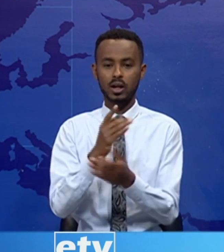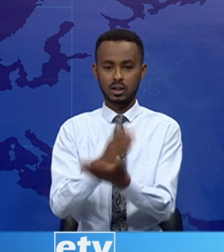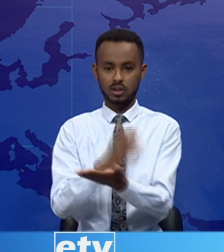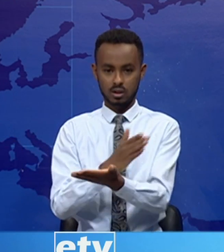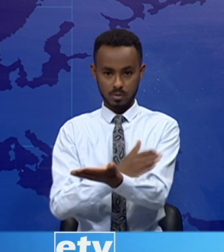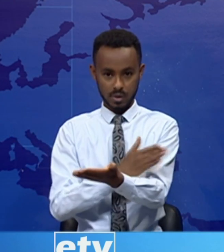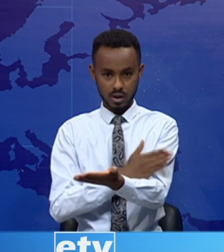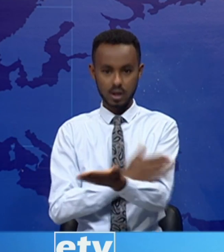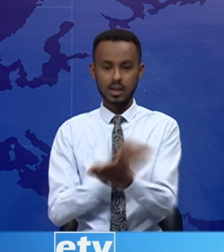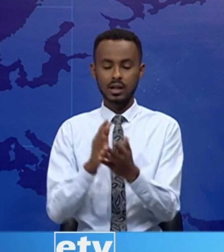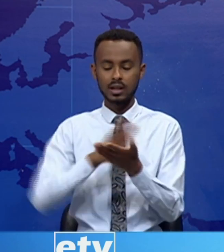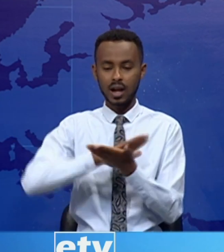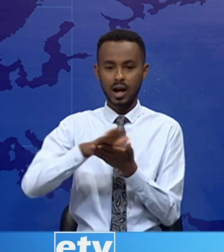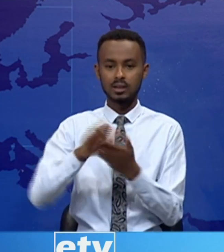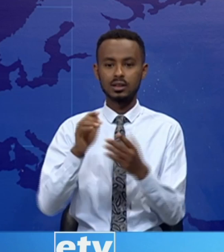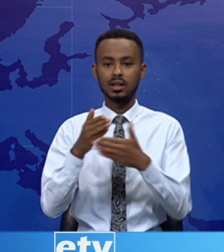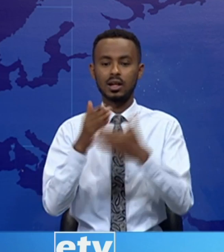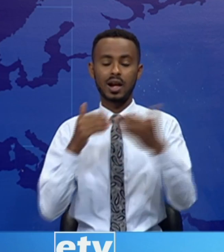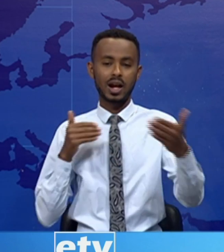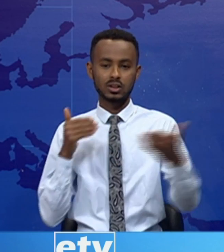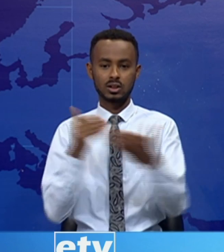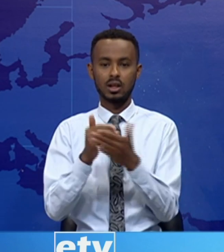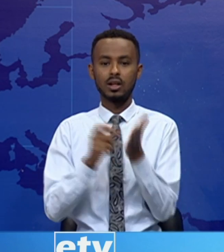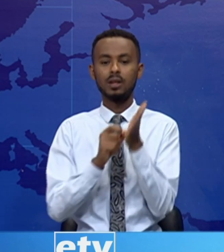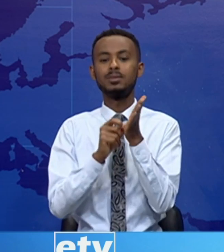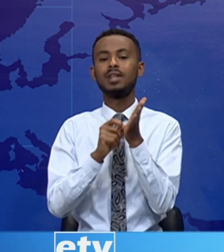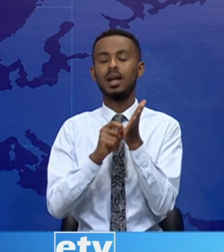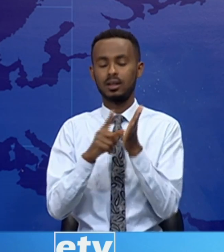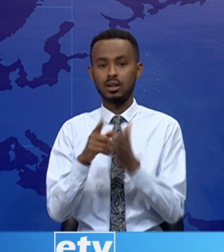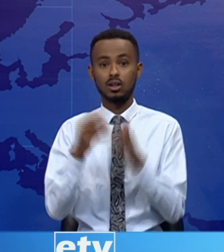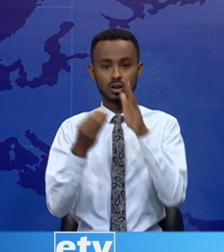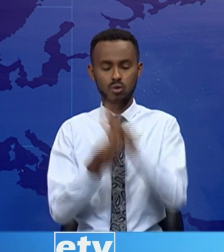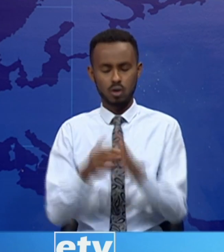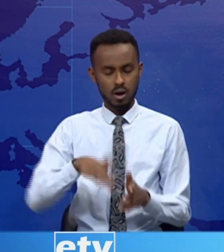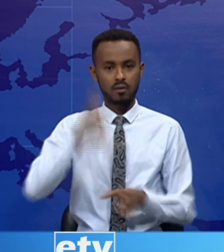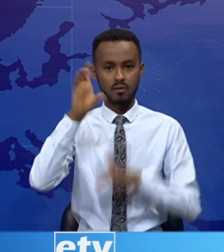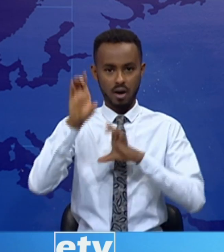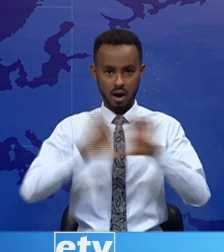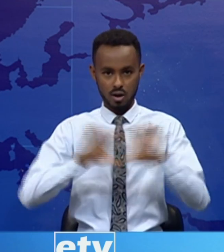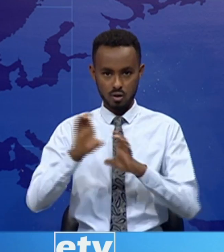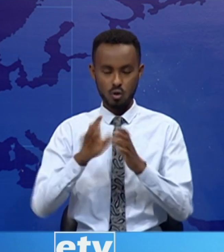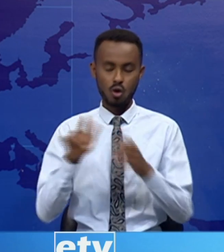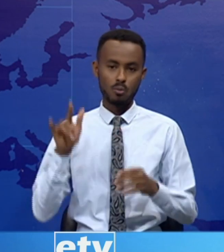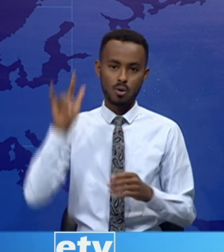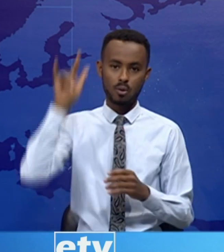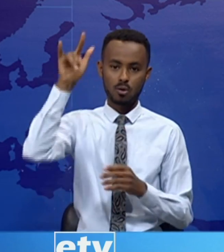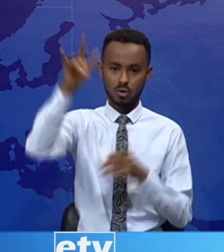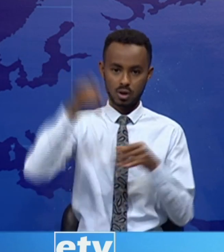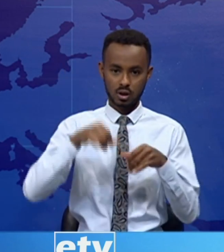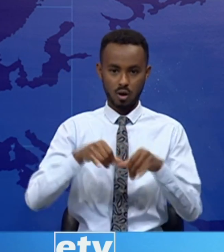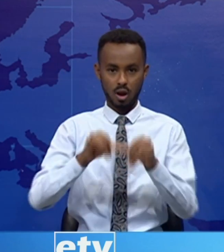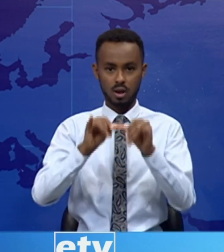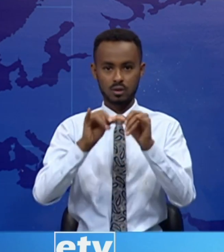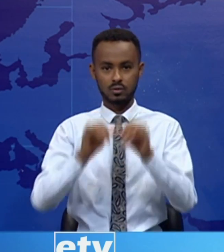እየዘመነም ከጥራት እስከ ተደራሽነት የተምሳሌትነት ተጽዕኖን ከፍ አድርጎ መብረሩን ቀጥሏል።